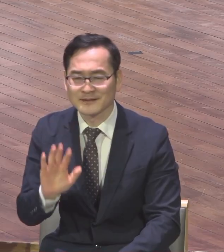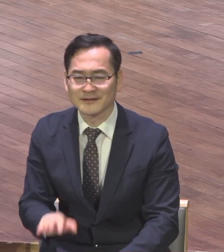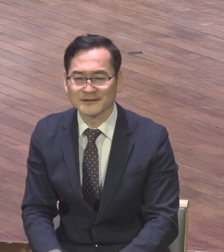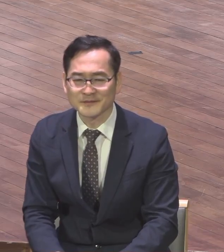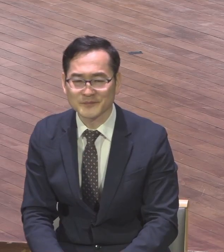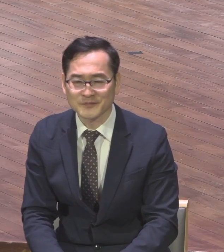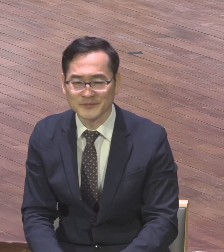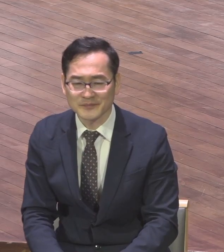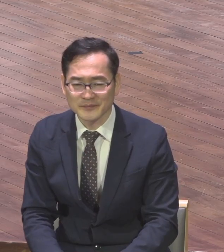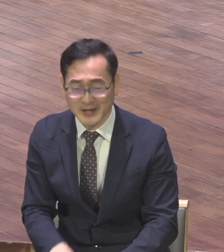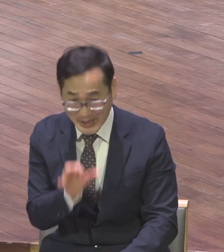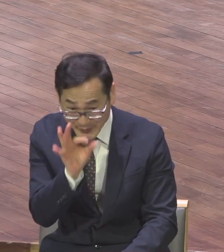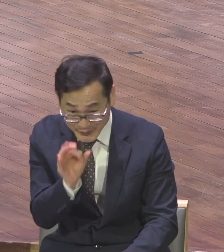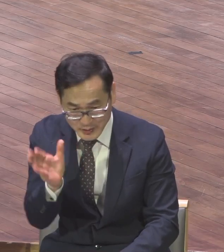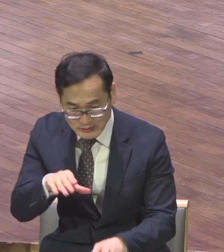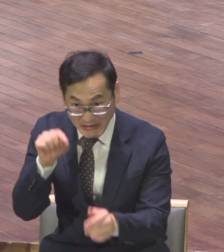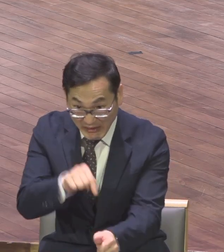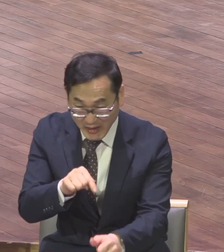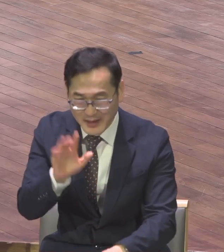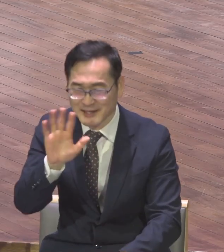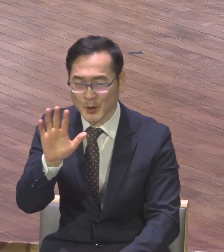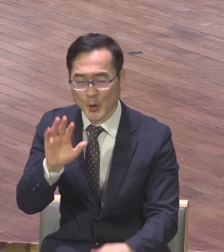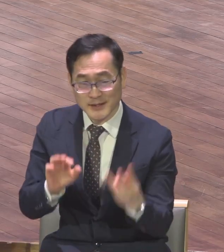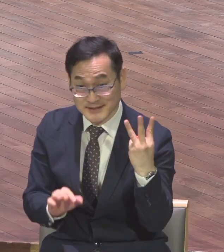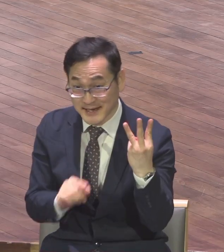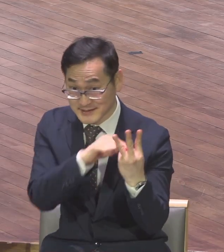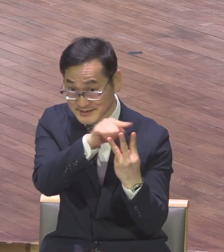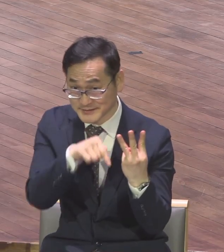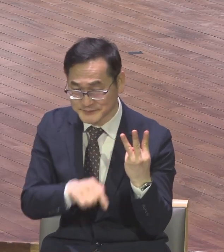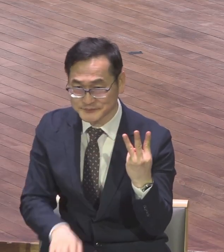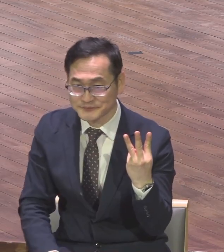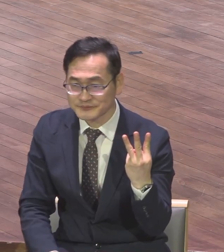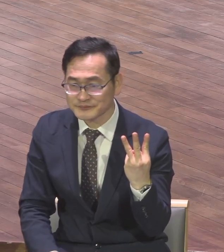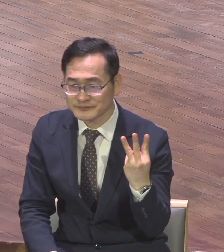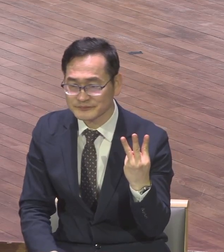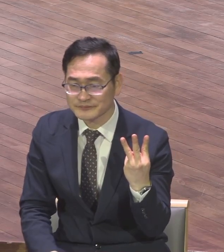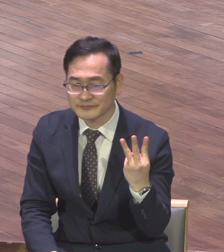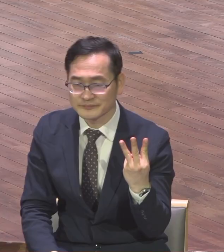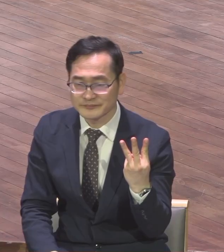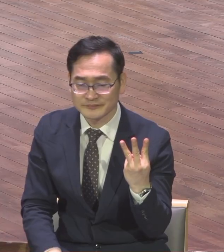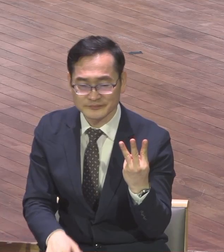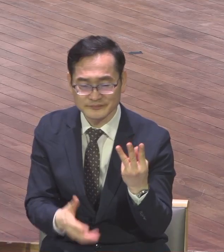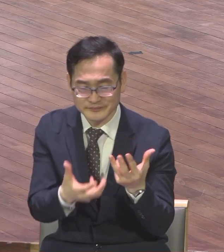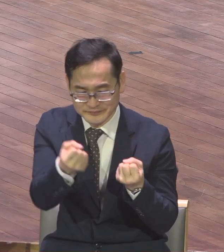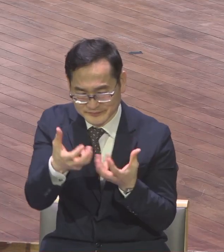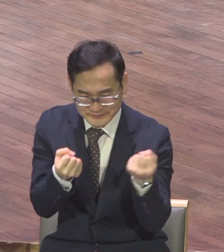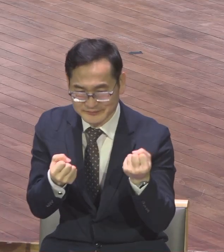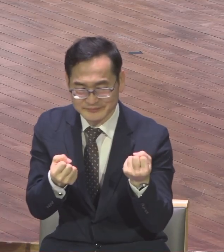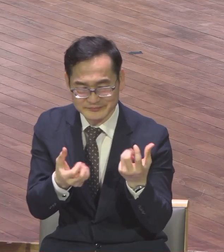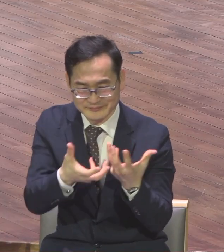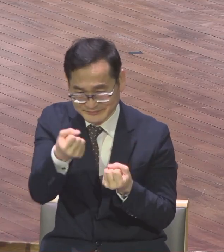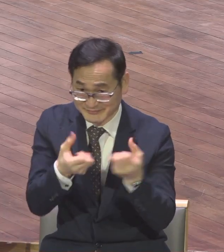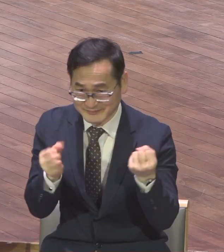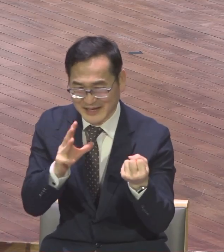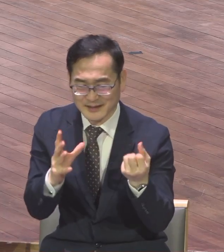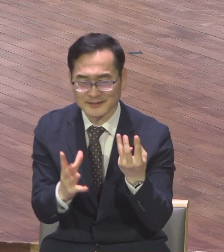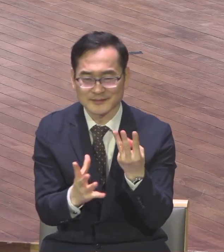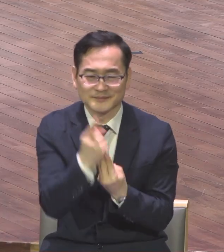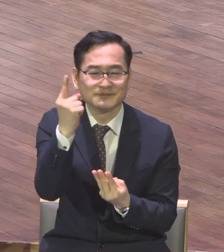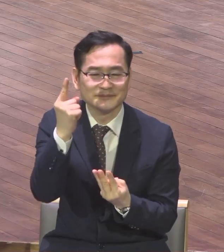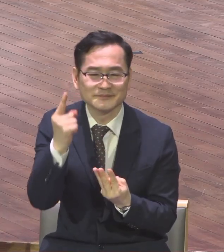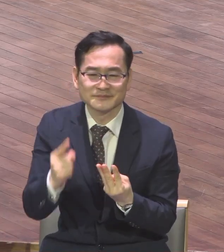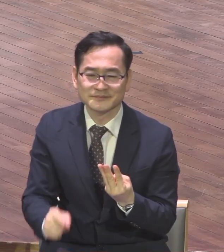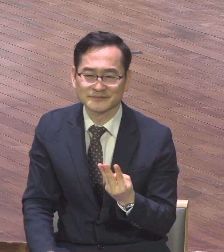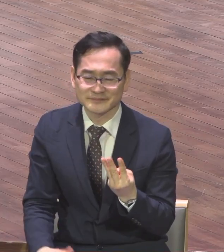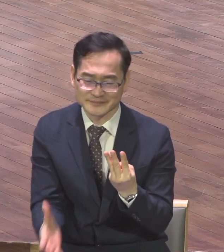않습니다. 사실 이 세 가지 말씀은요, 따로따로 되는 것이 아니에요. 따로따로 된 것이 아니에요.